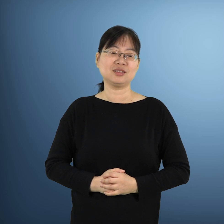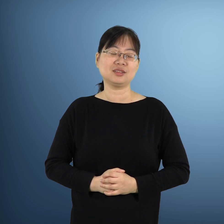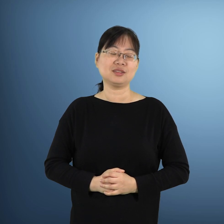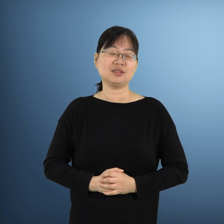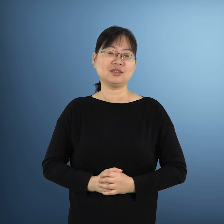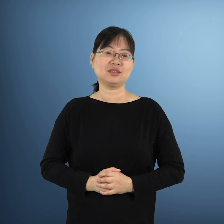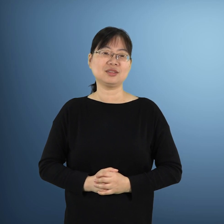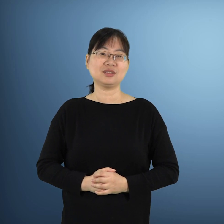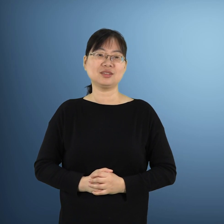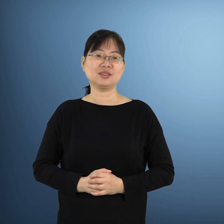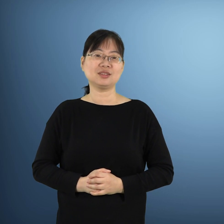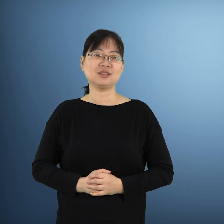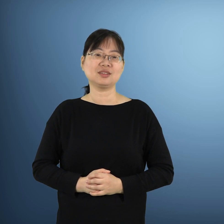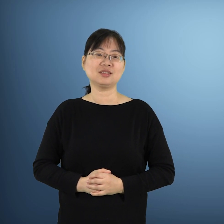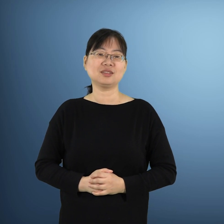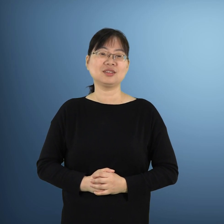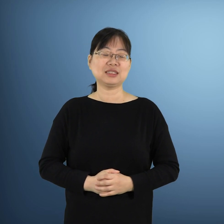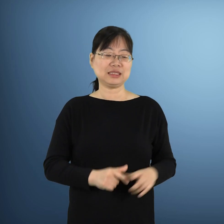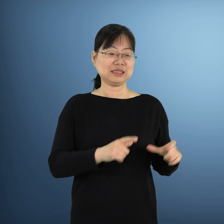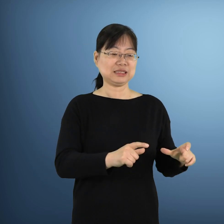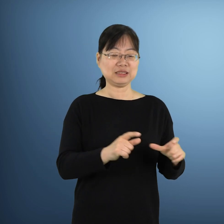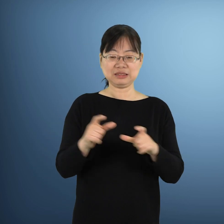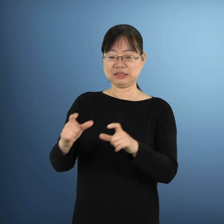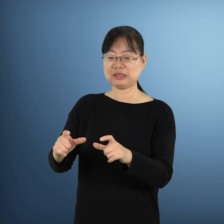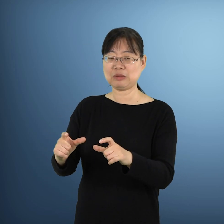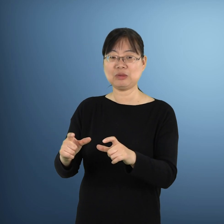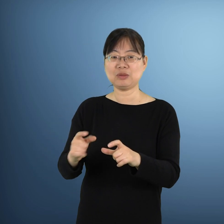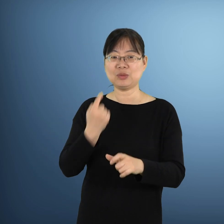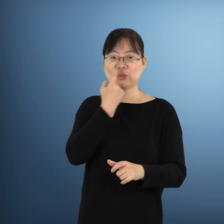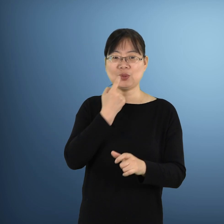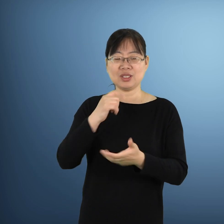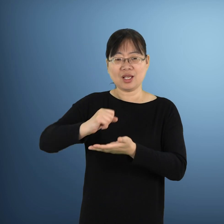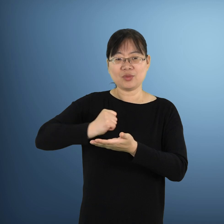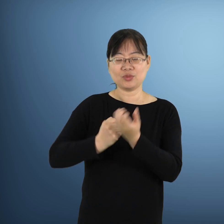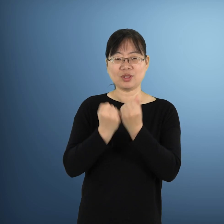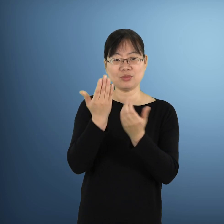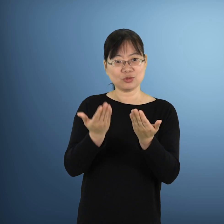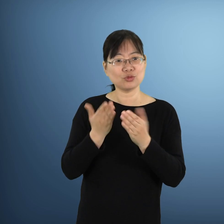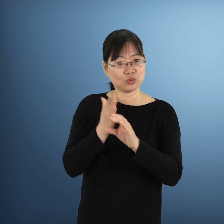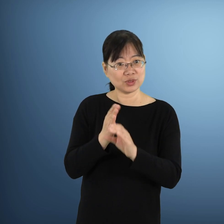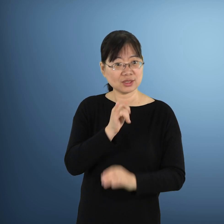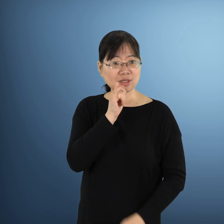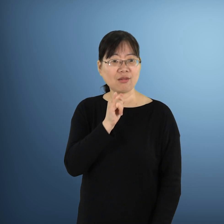아니하였사옵나이다. 자, 진영 논리로 예수님이 설명을 합니다. 여러분,